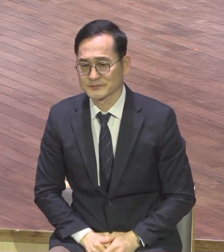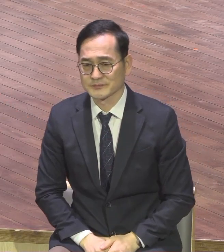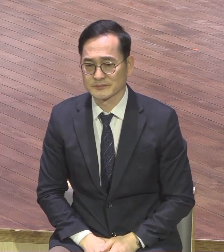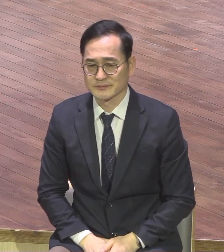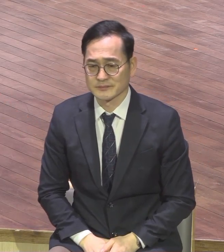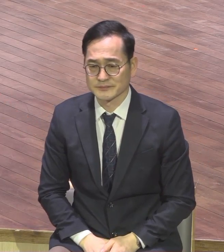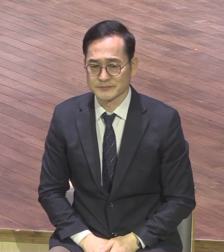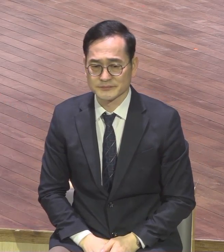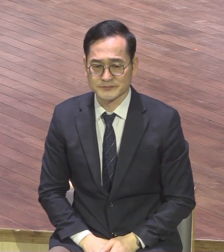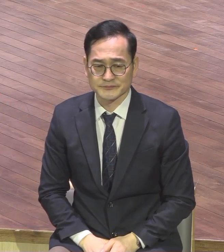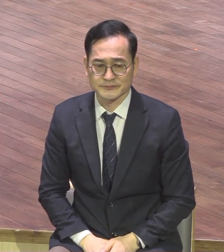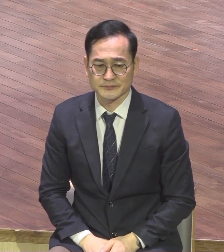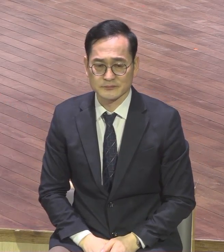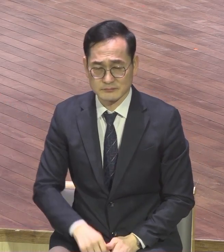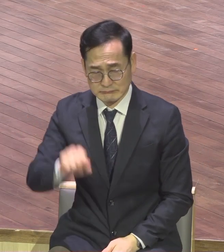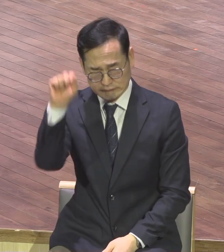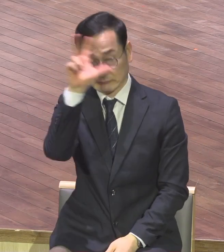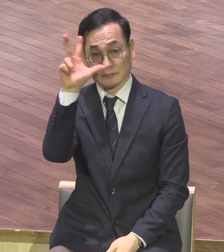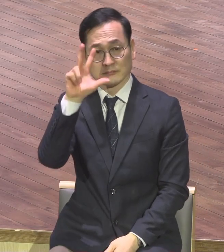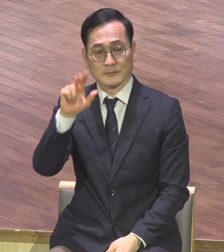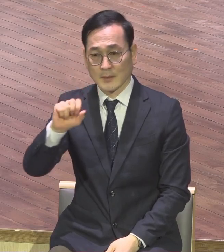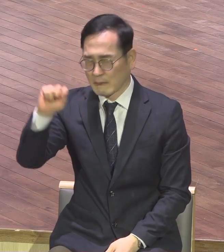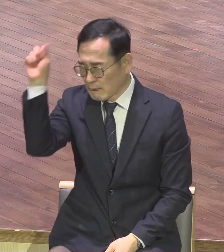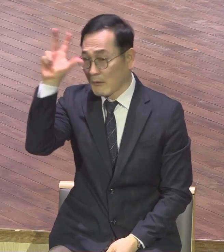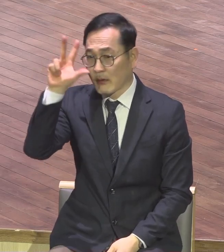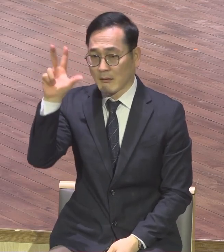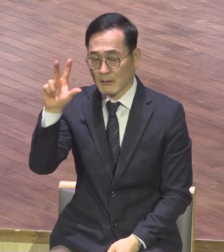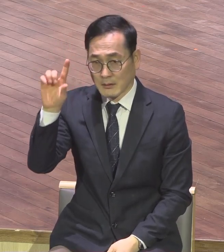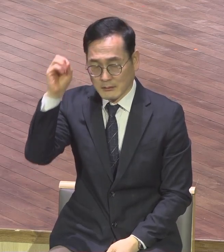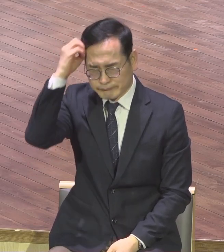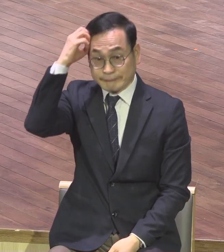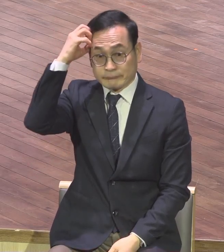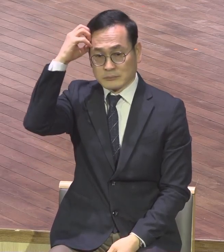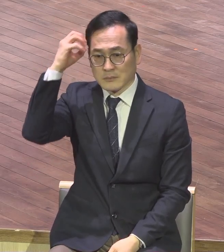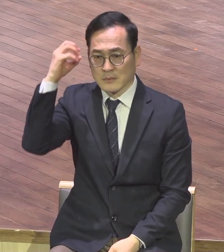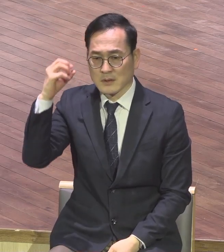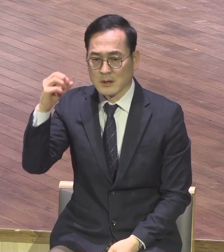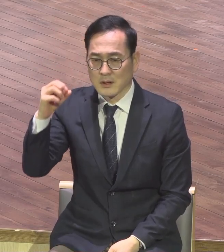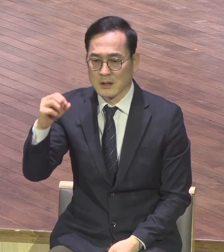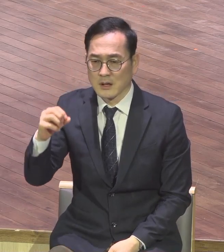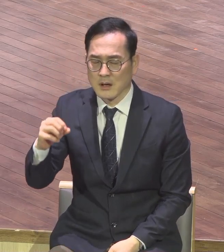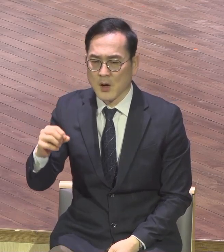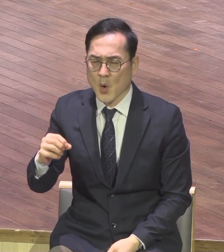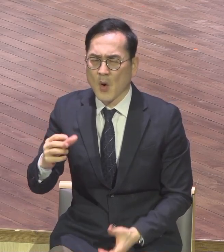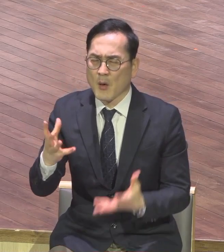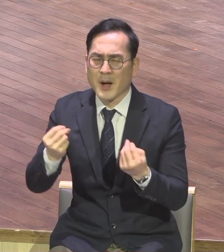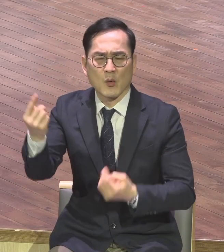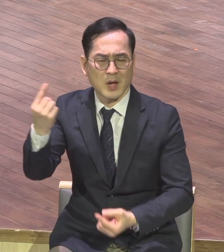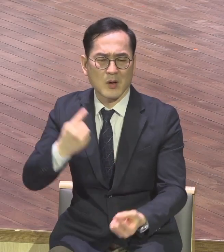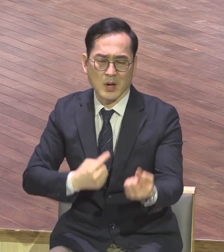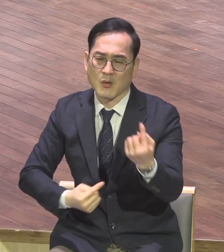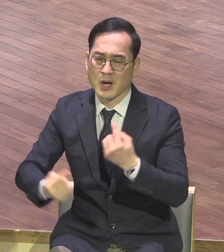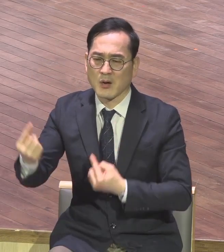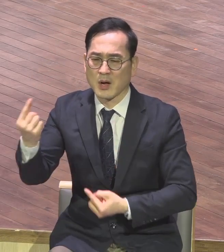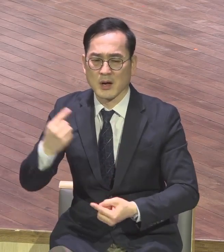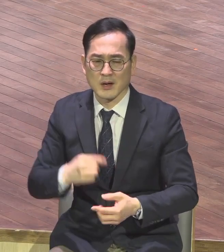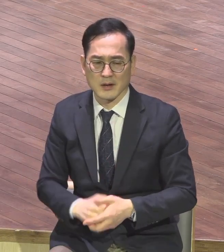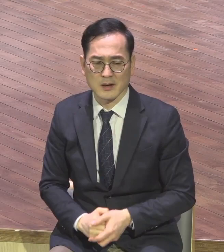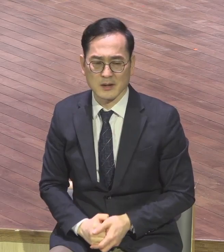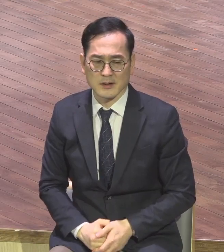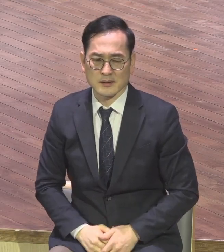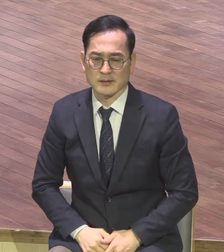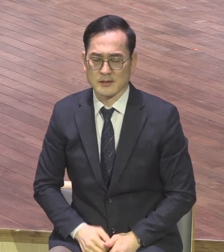생각지도 못한 일들이 생기기도 하고 정말 피하고 싶은 그런 이런 상황이 닥치기도 합니다.